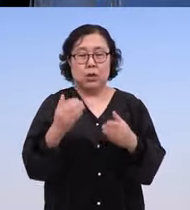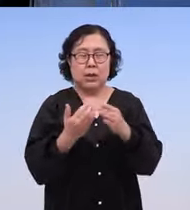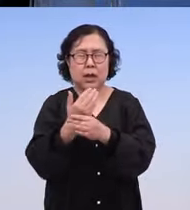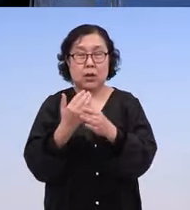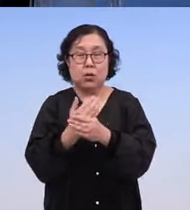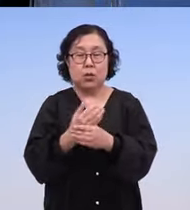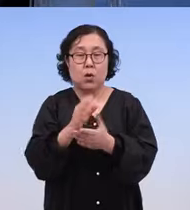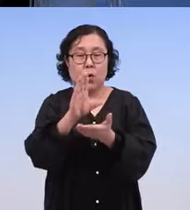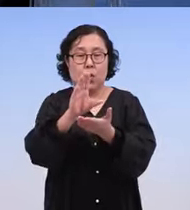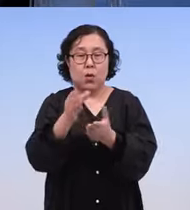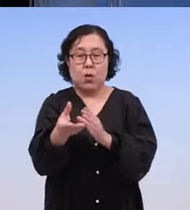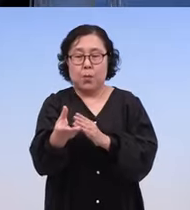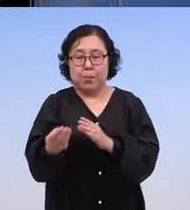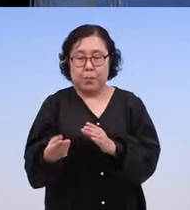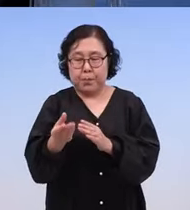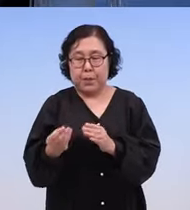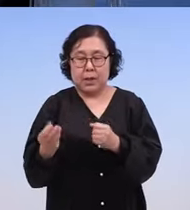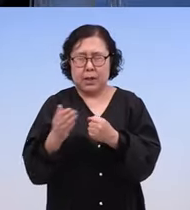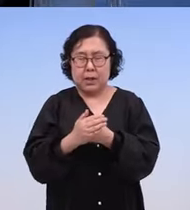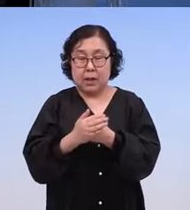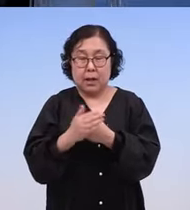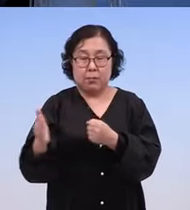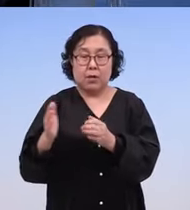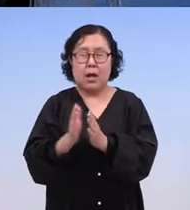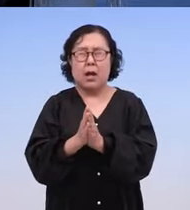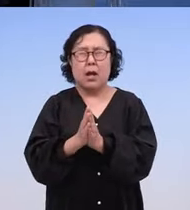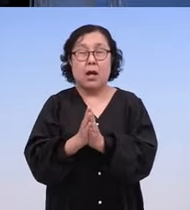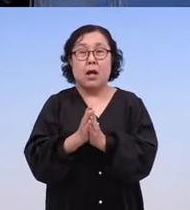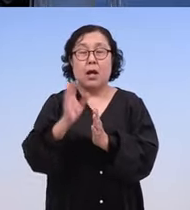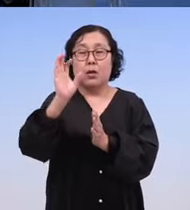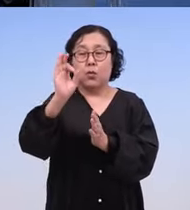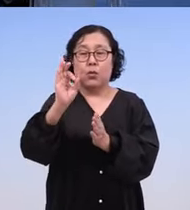생겨도 부채 때문에 만져보지도 못하고 사라지는 유리통장,